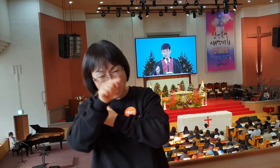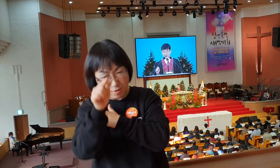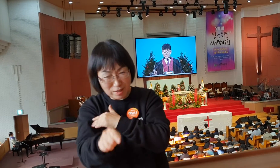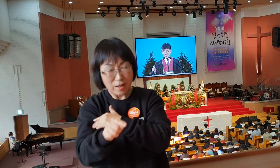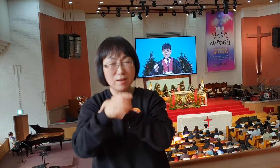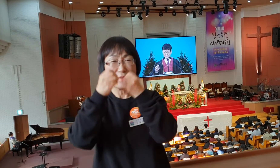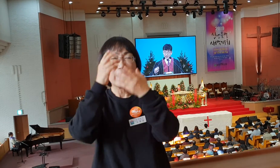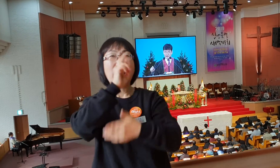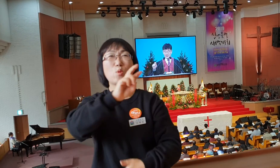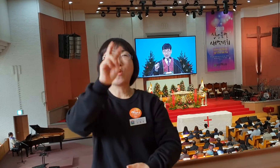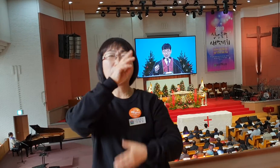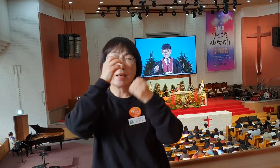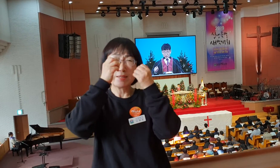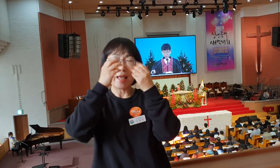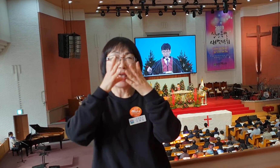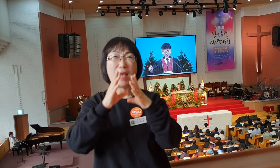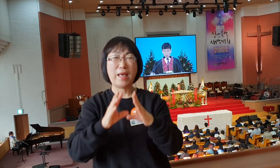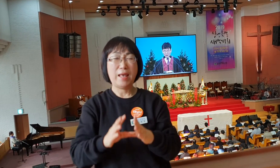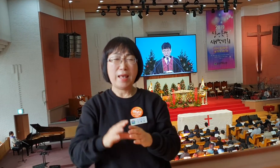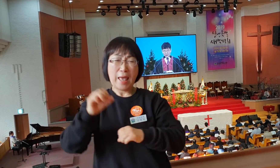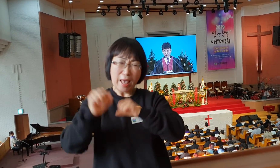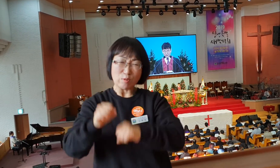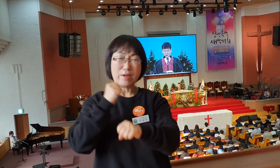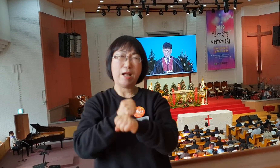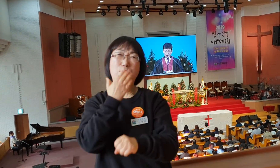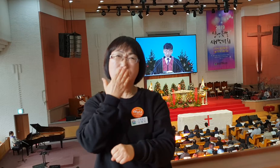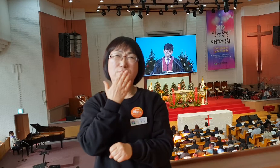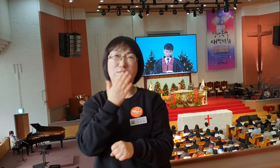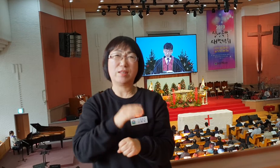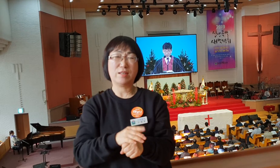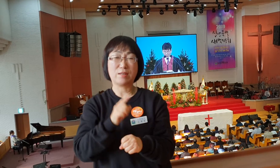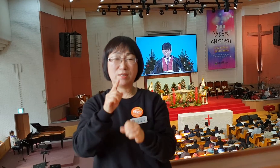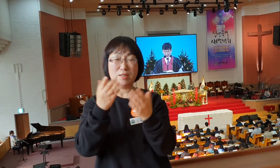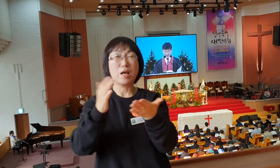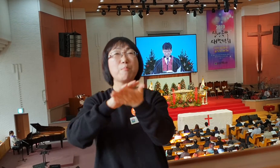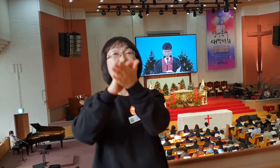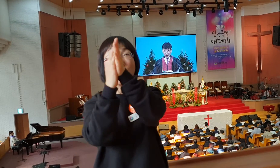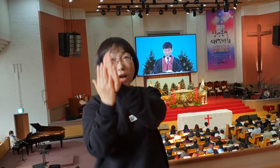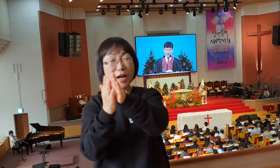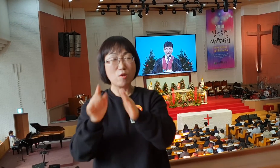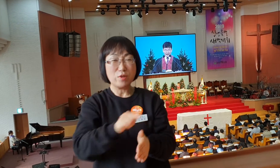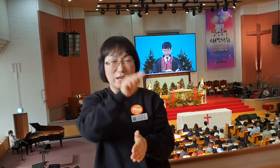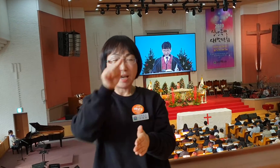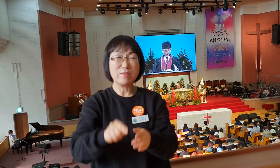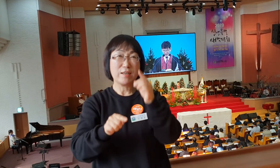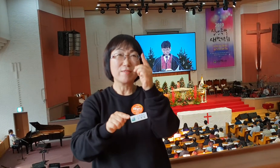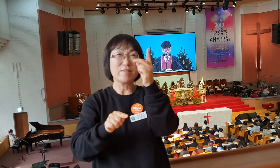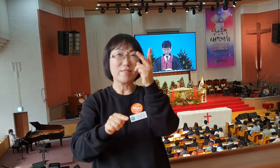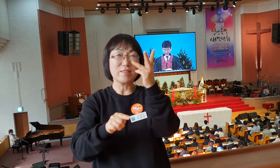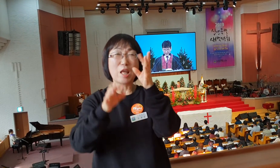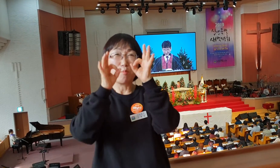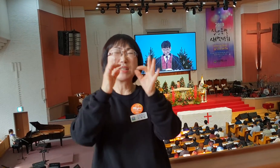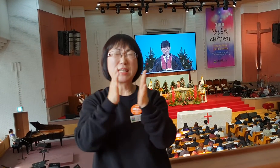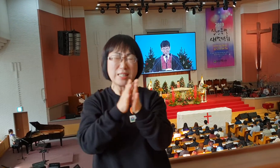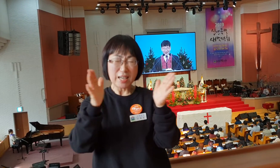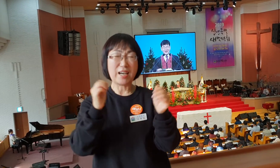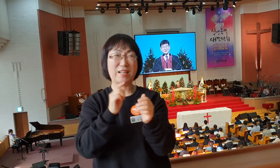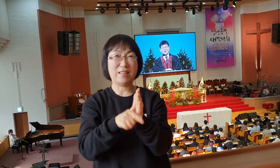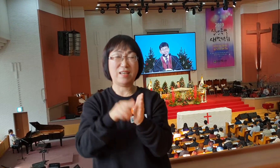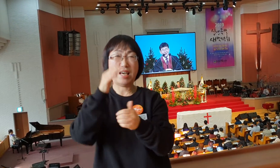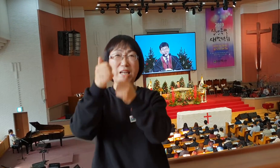새 노래 새 상상 그리고 새 행동을 할 수밖에 없어요 그 변화가 우리 가운데 하나씩 하나씩 보이기 시작할 때